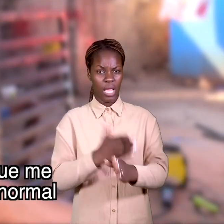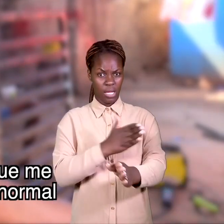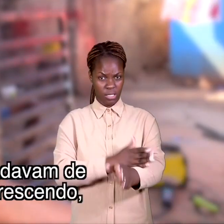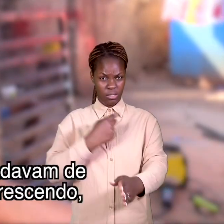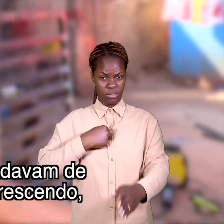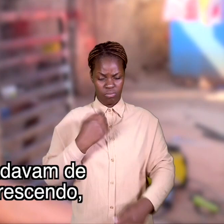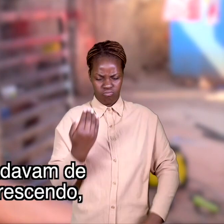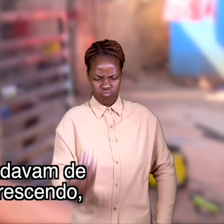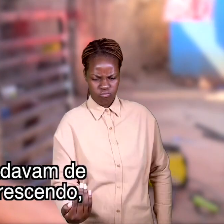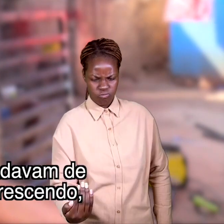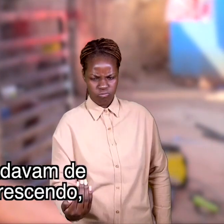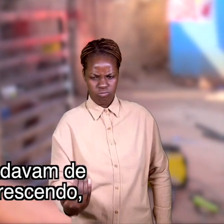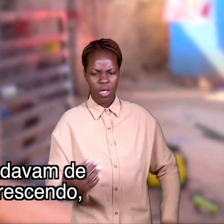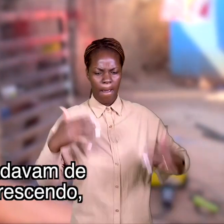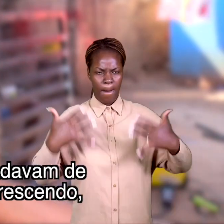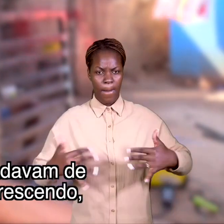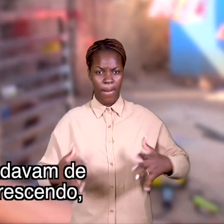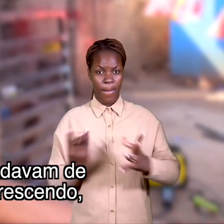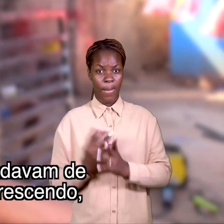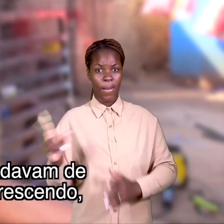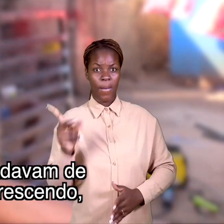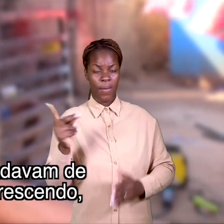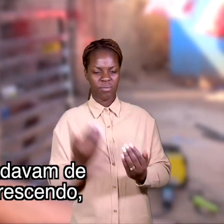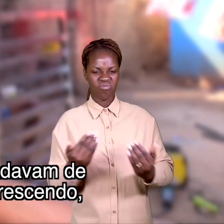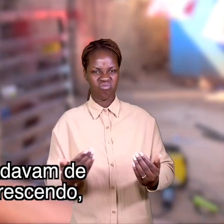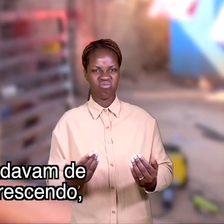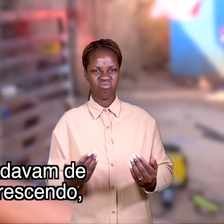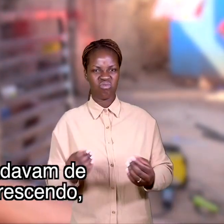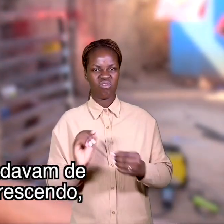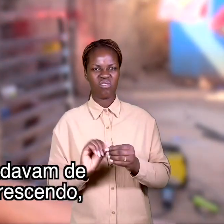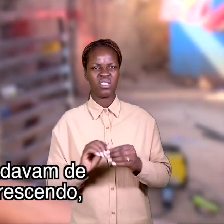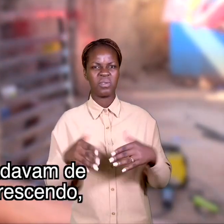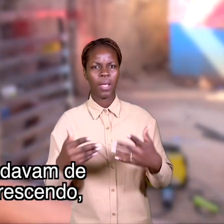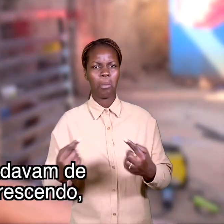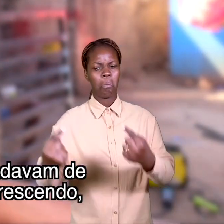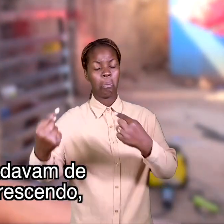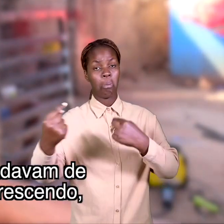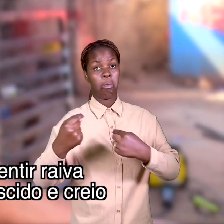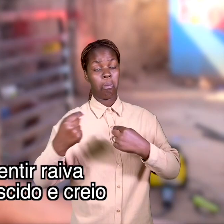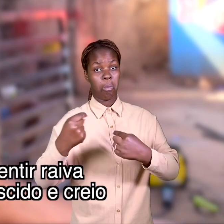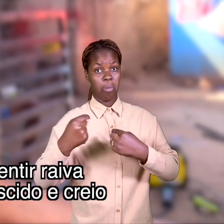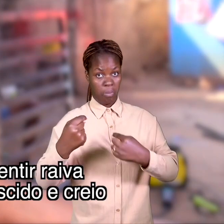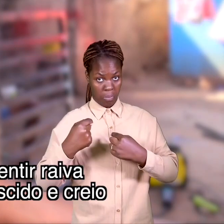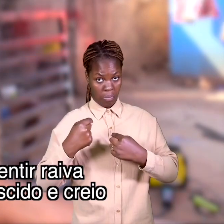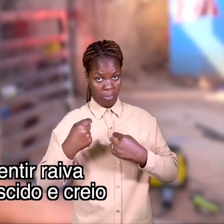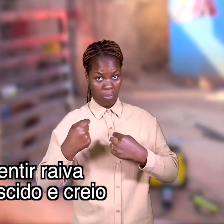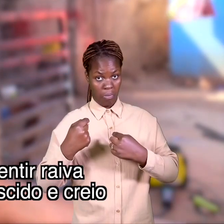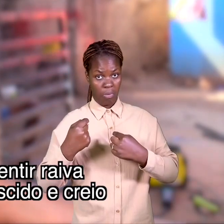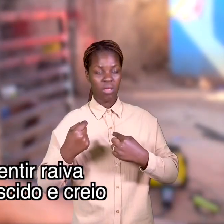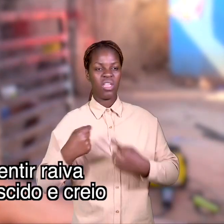falavam coisas que às vezes nem gostava. Mas na medida que ia crescendo, ia superando,